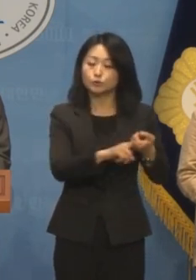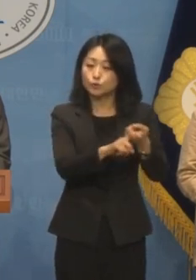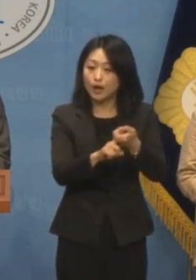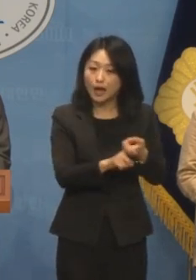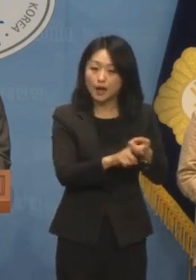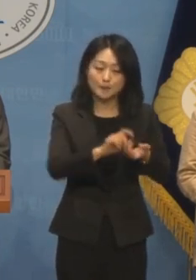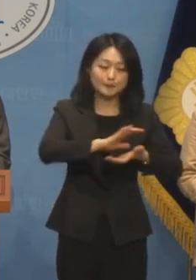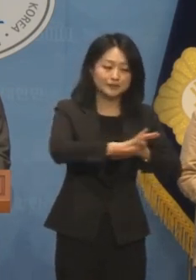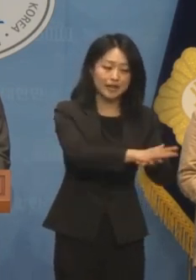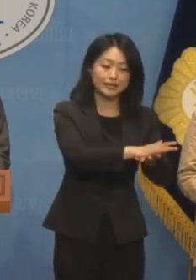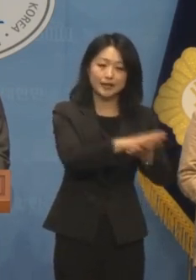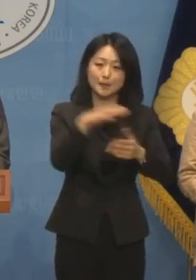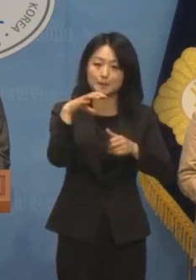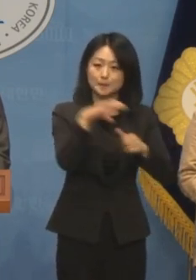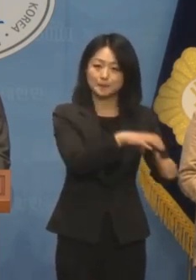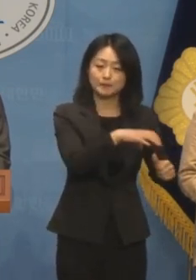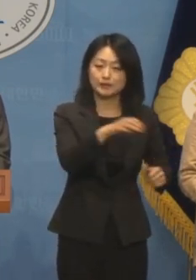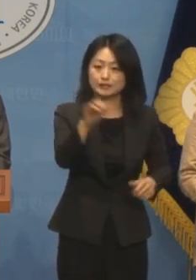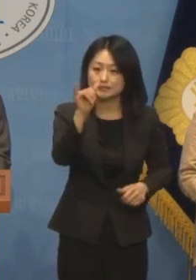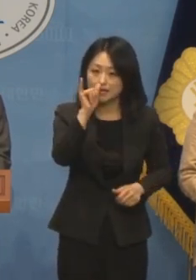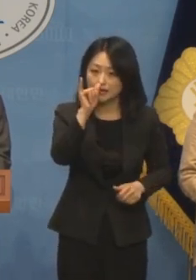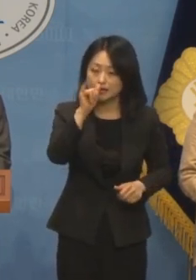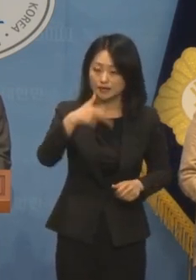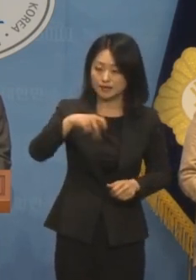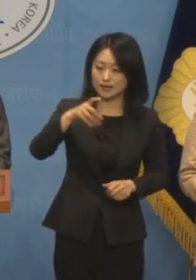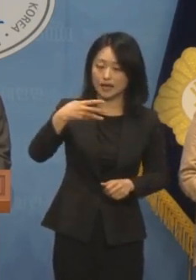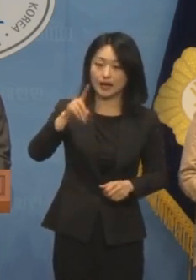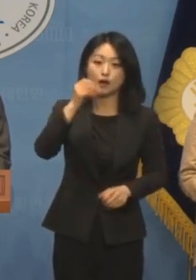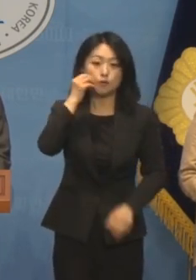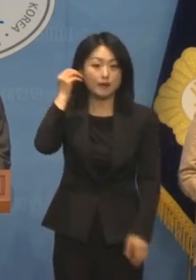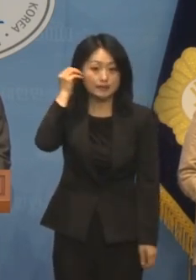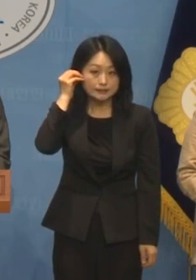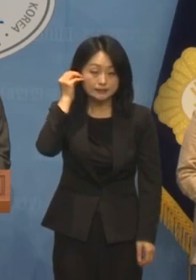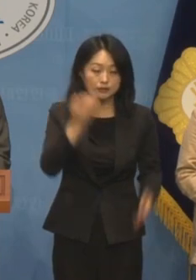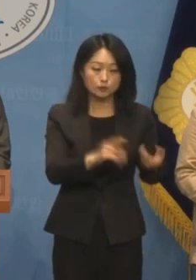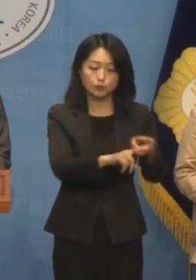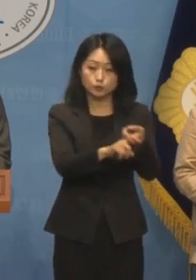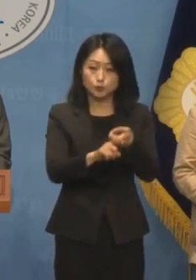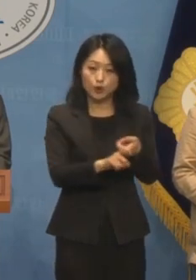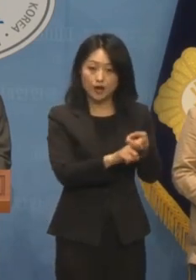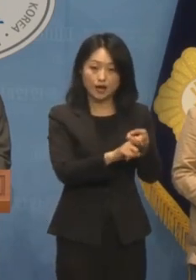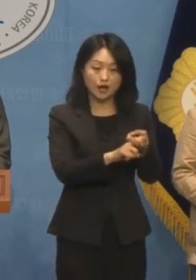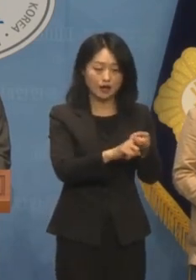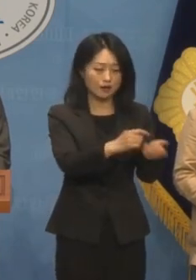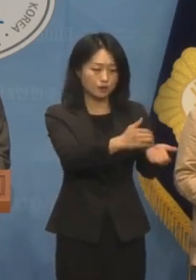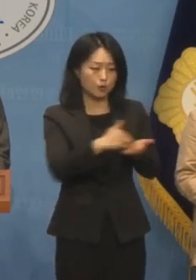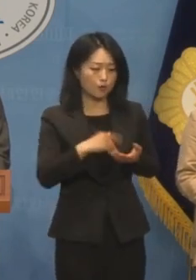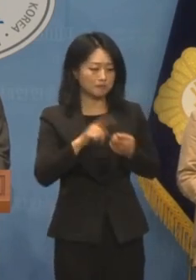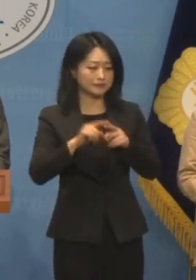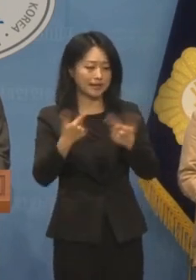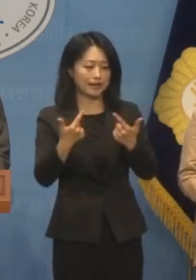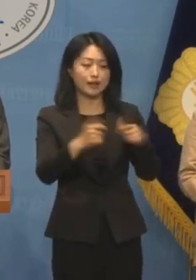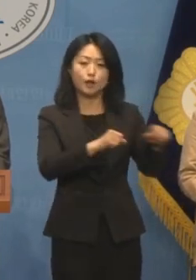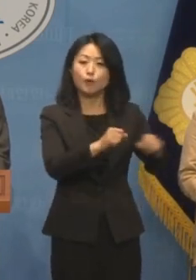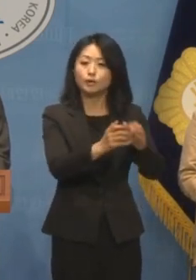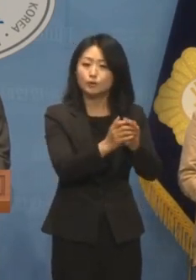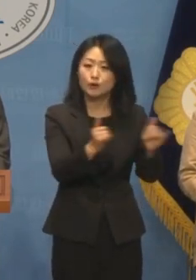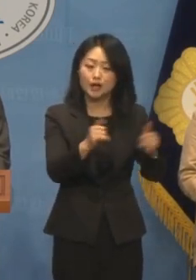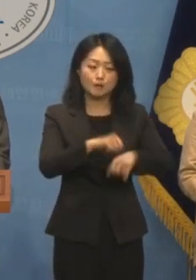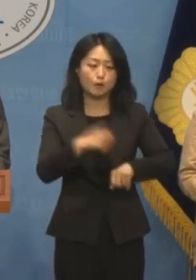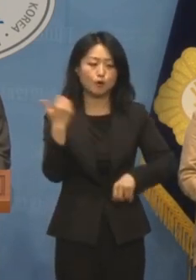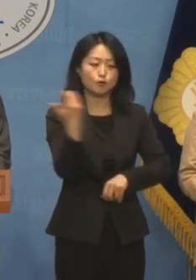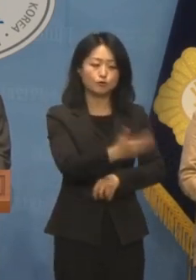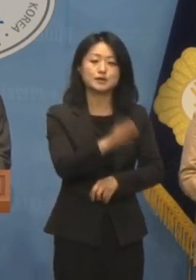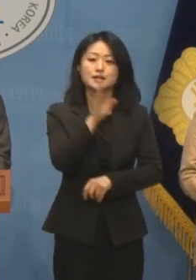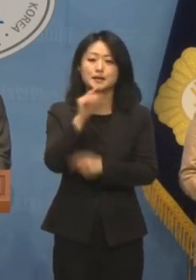노동조합을 탄압하고 있습니다. 카라 공식 홈페이지에는 노동조합이 무리한 요구를 하고 있고 활동가들의 징계가